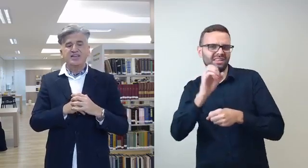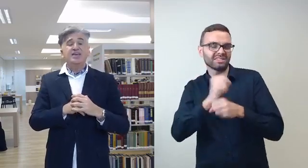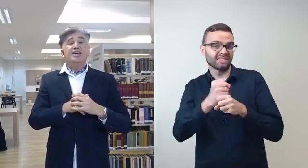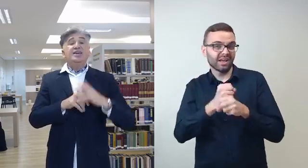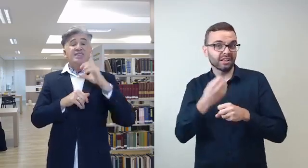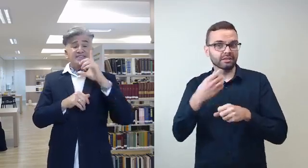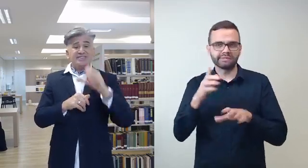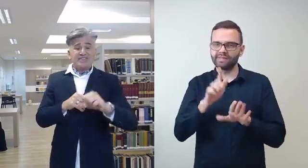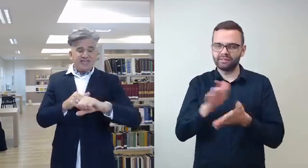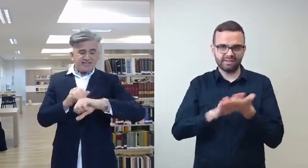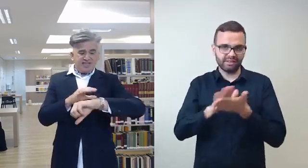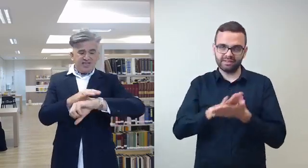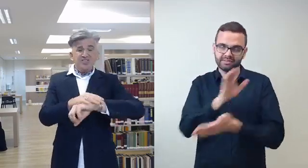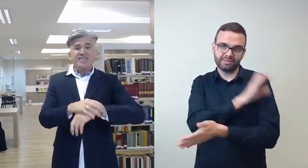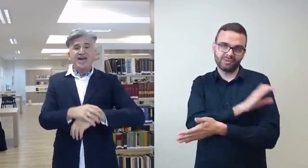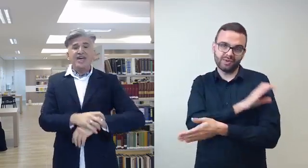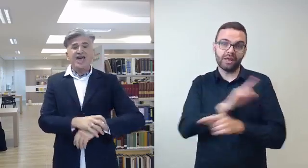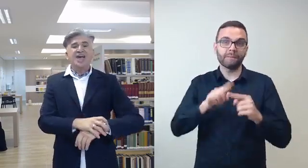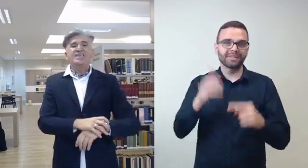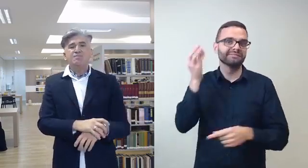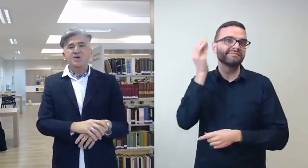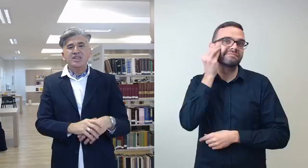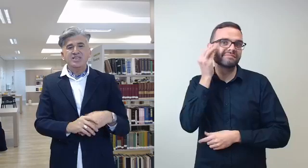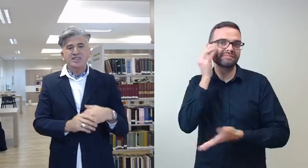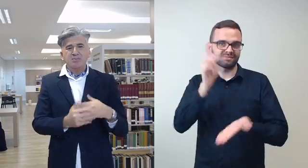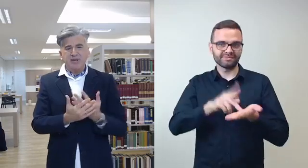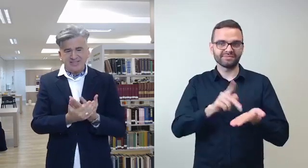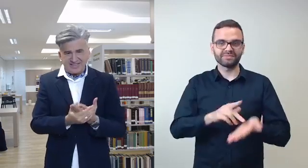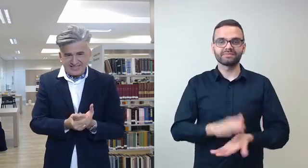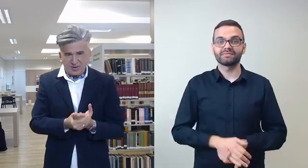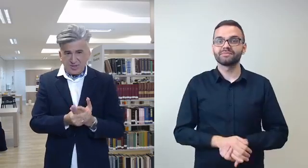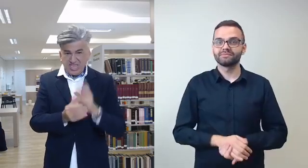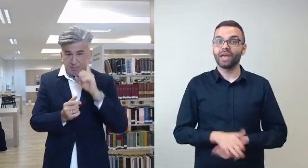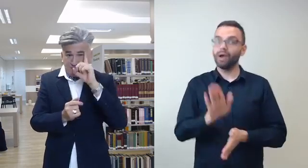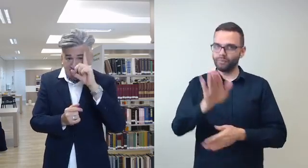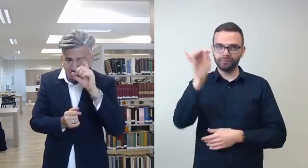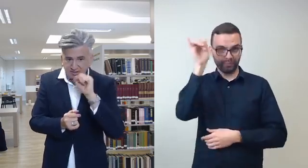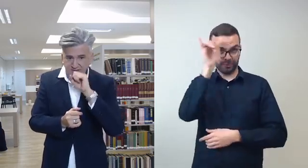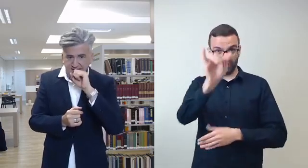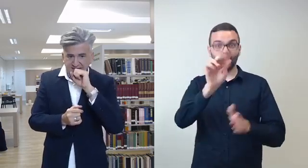experiência. 16. Evitar a hiperinterpretação.